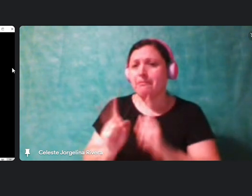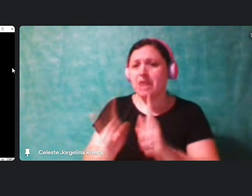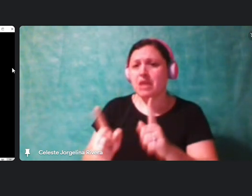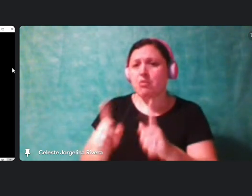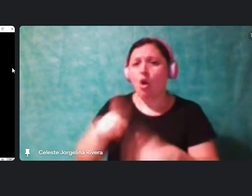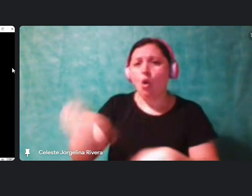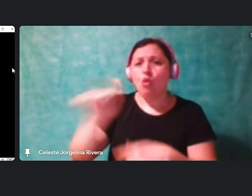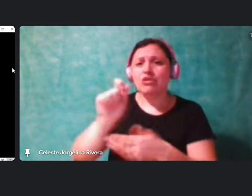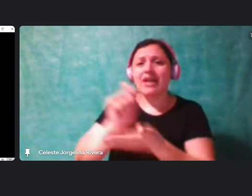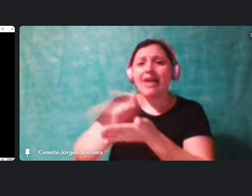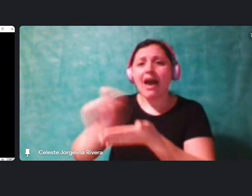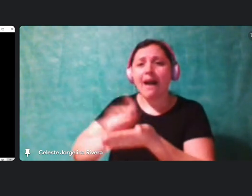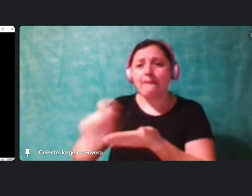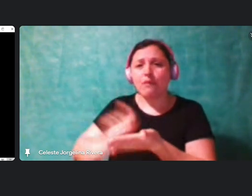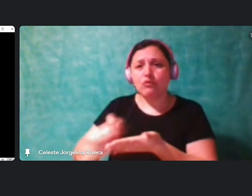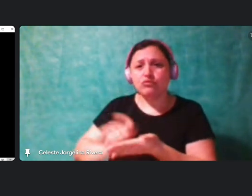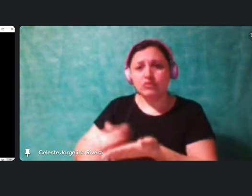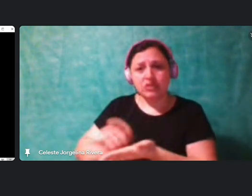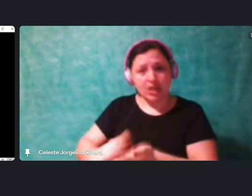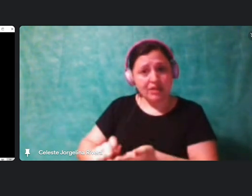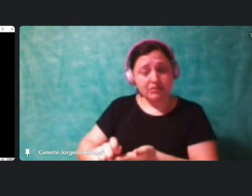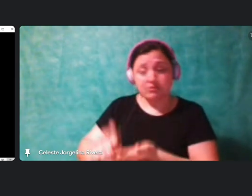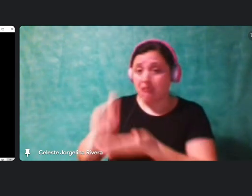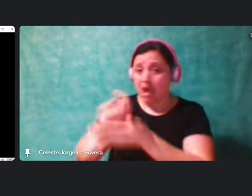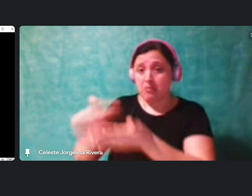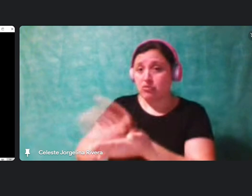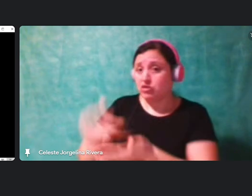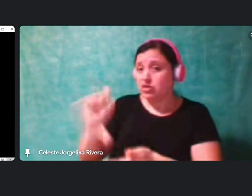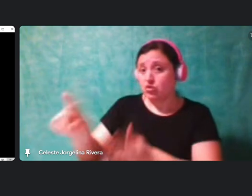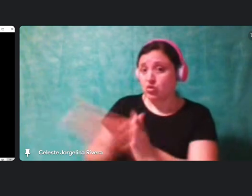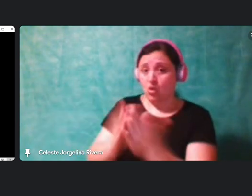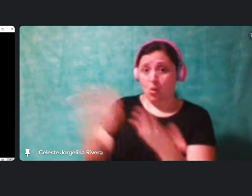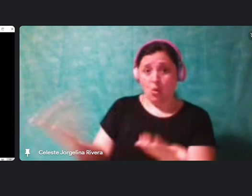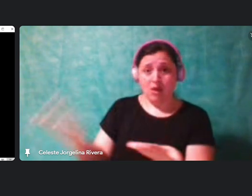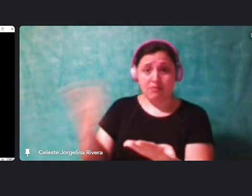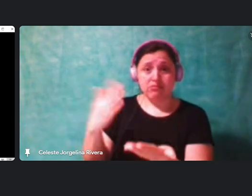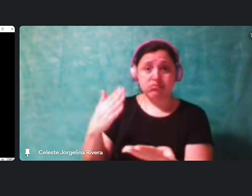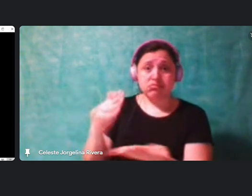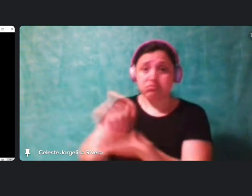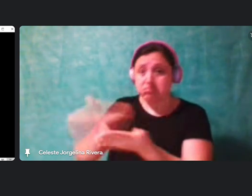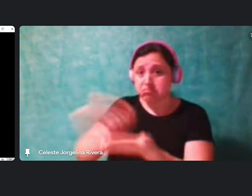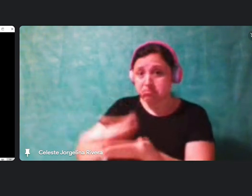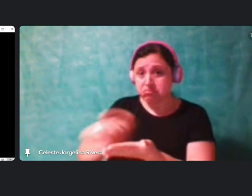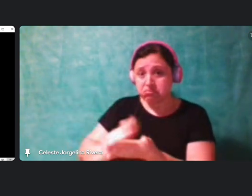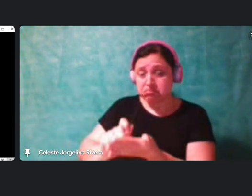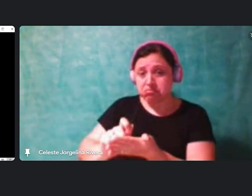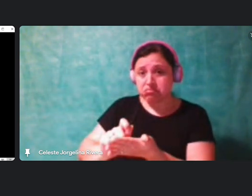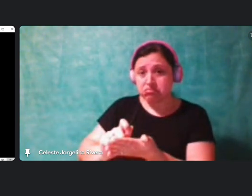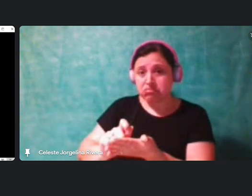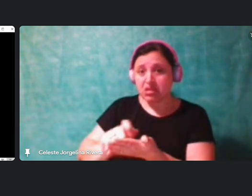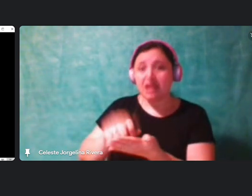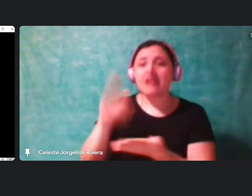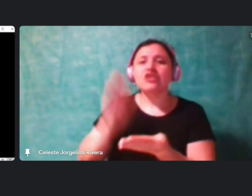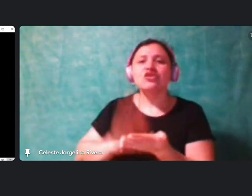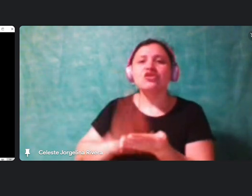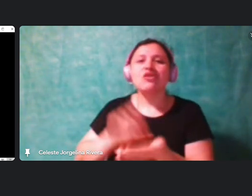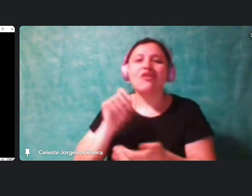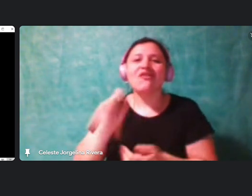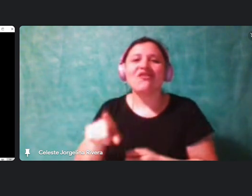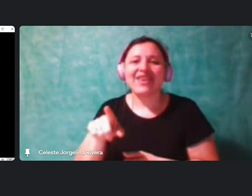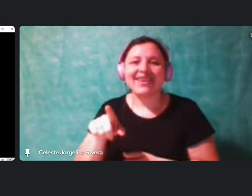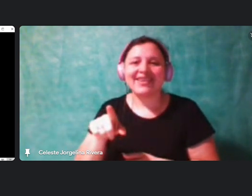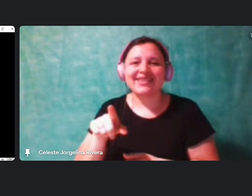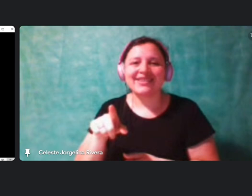sobre un texto que se les ve, que ustedes ven ahí, y después sobre eso, lo que ustedes interpretan de ese